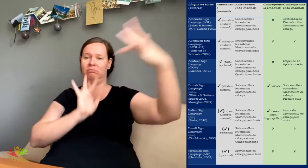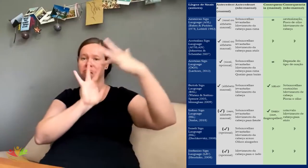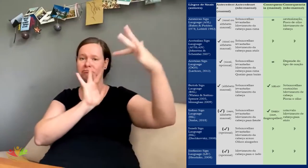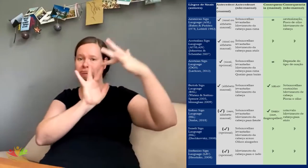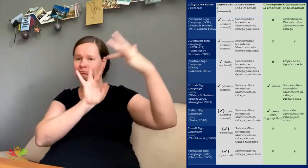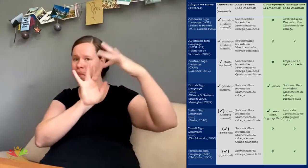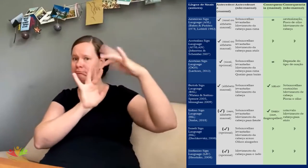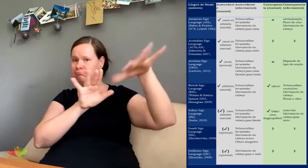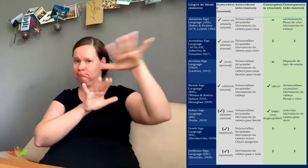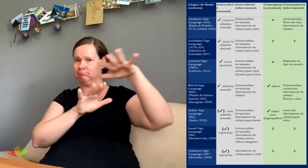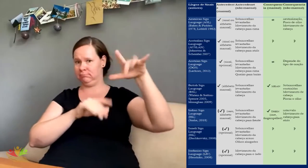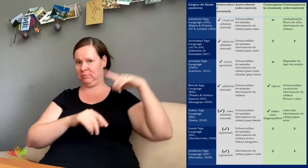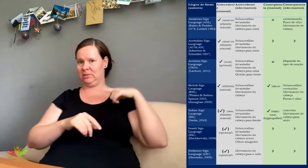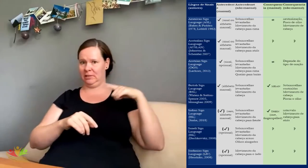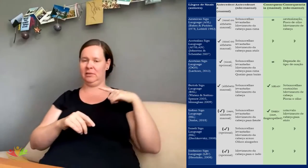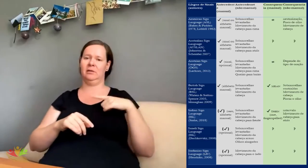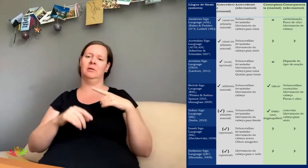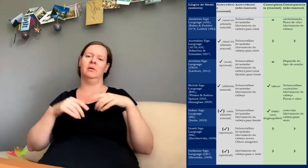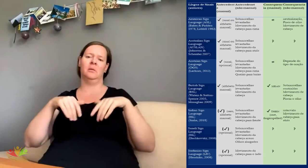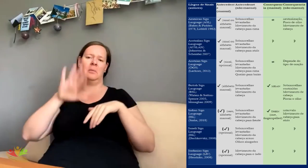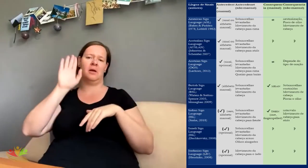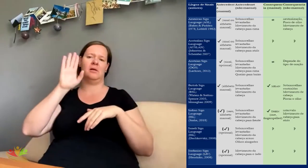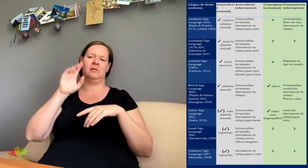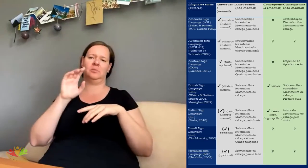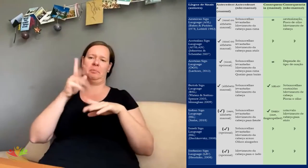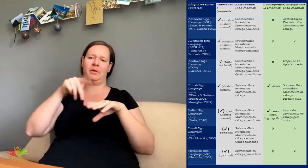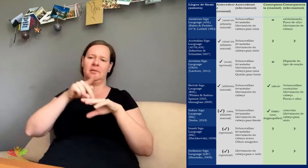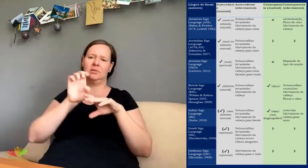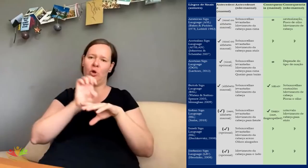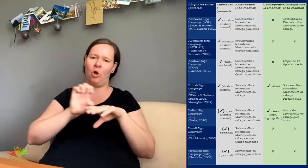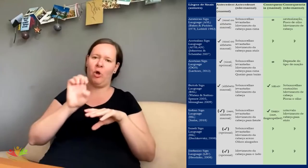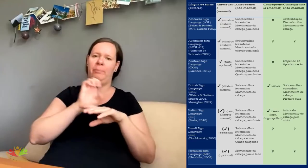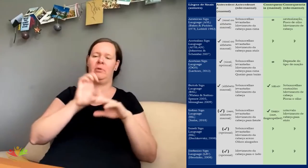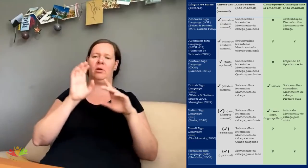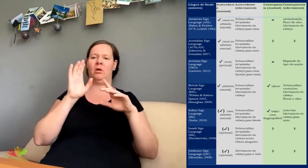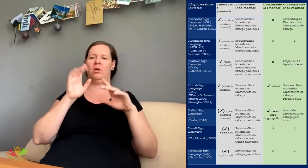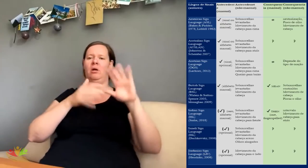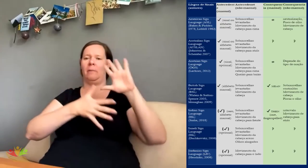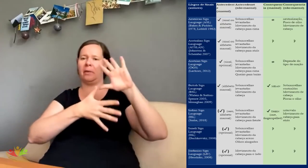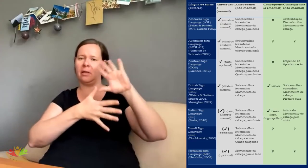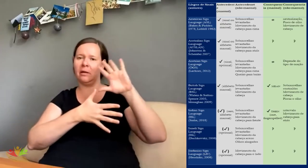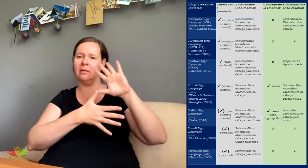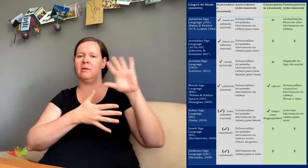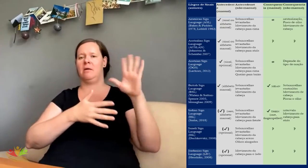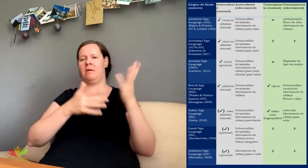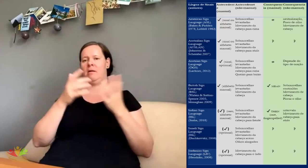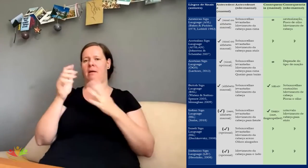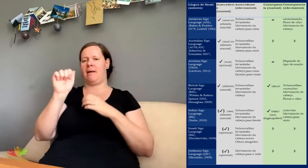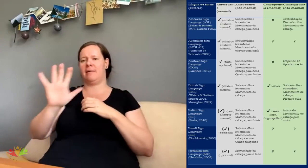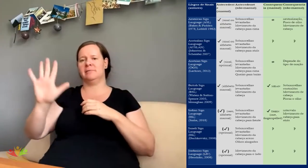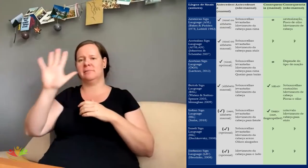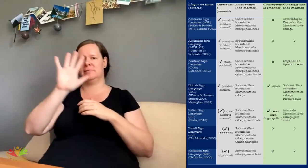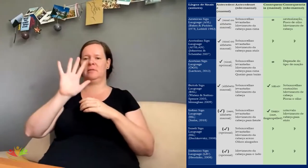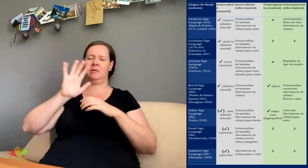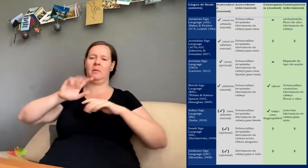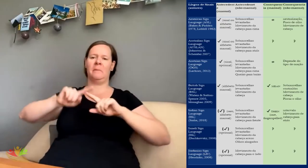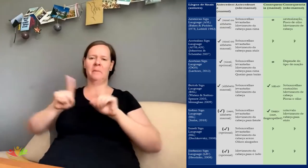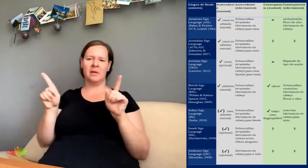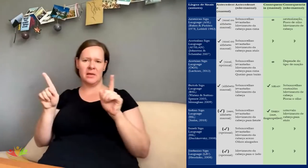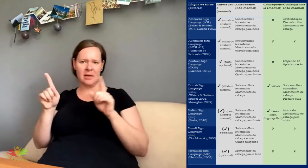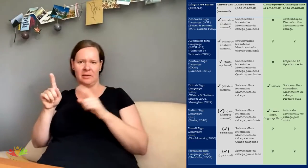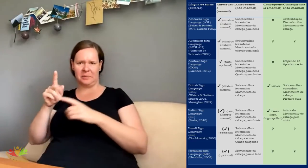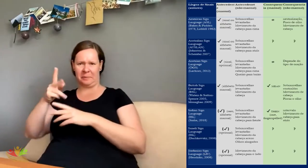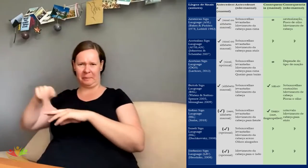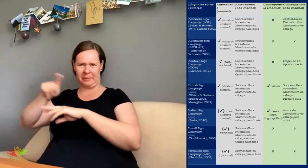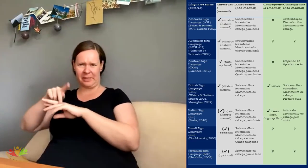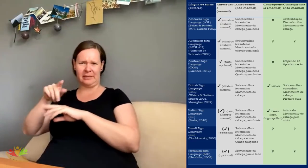a maioria dessas pesquisas são feitas em regiões onde há um estabelecimento de entidades, escolas, ou estão em contrato com